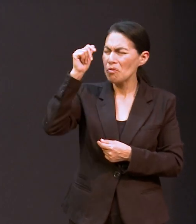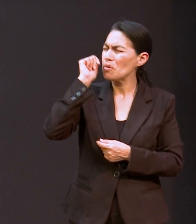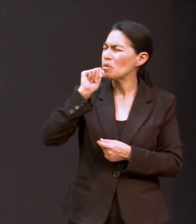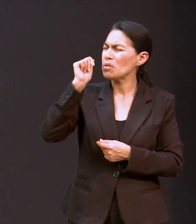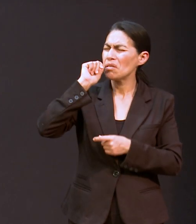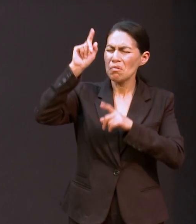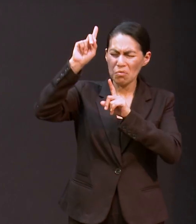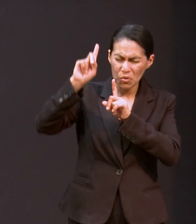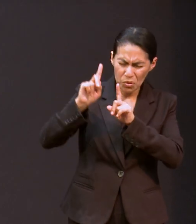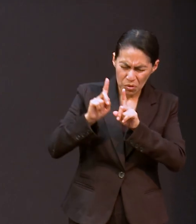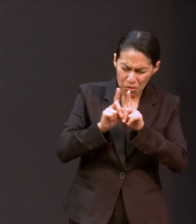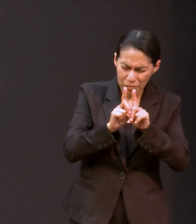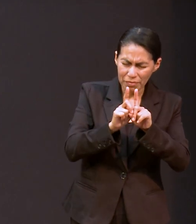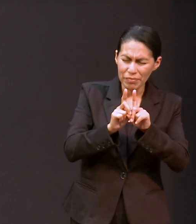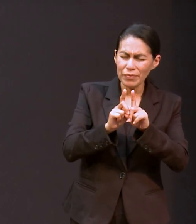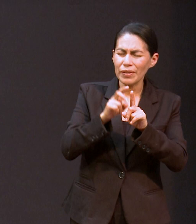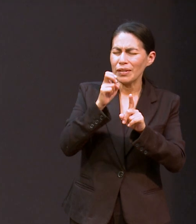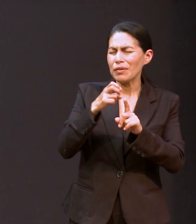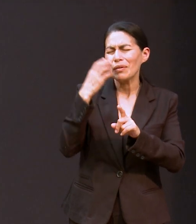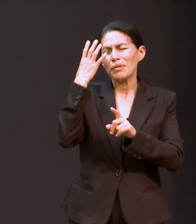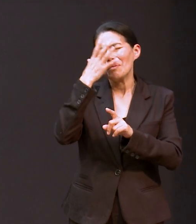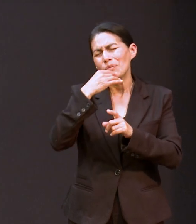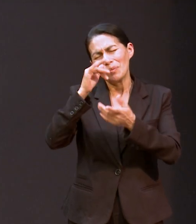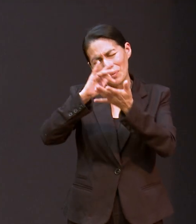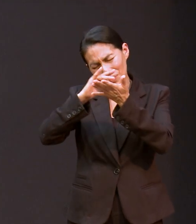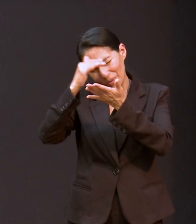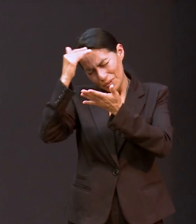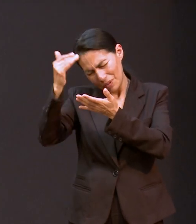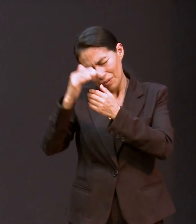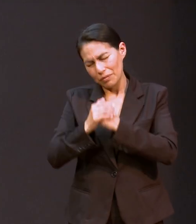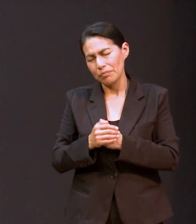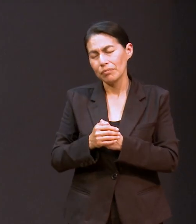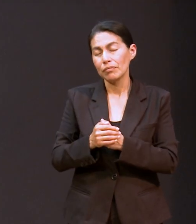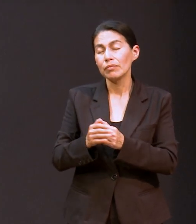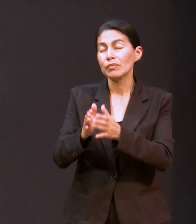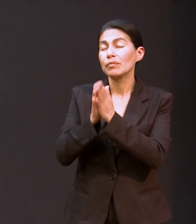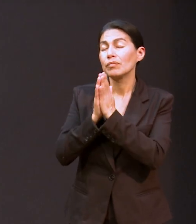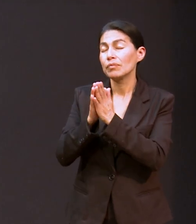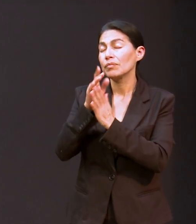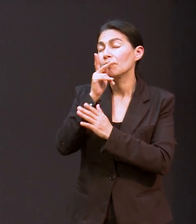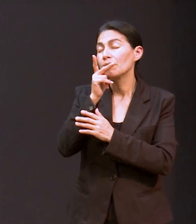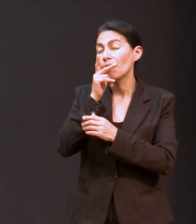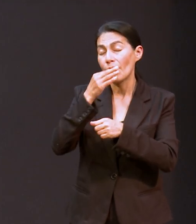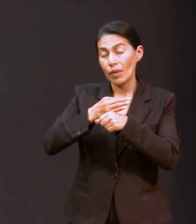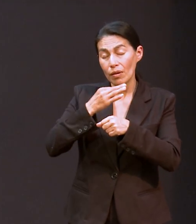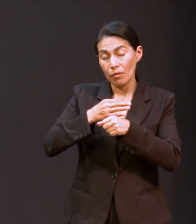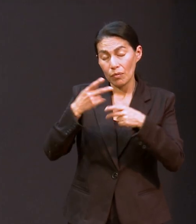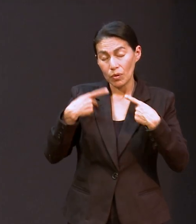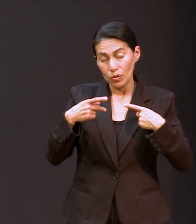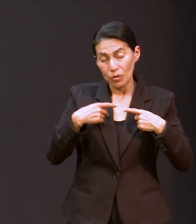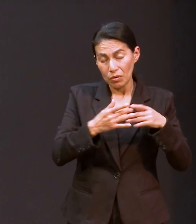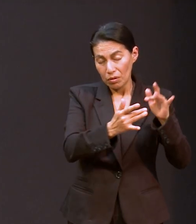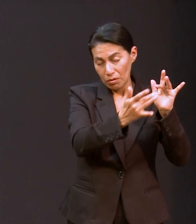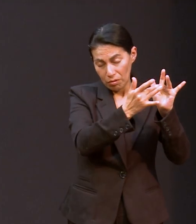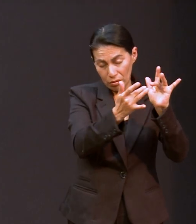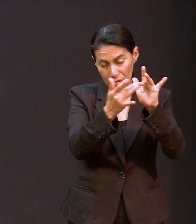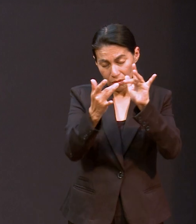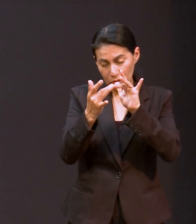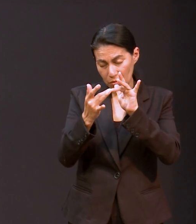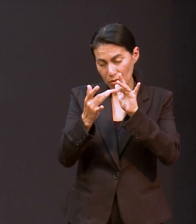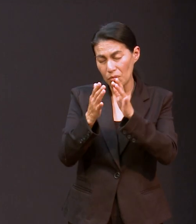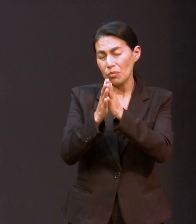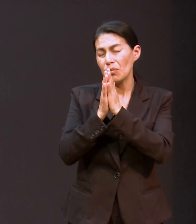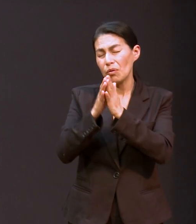estar a nuestro lado Gracias padre por esta gran oportunidad padre te pido por cada uno las personas que tú no están escuchando hoy